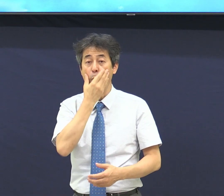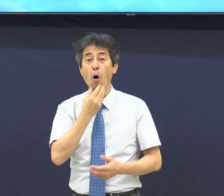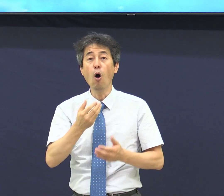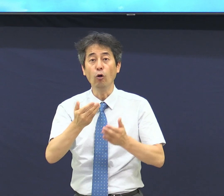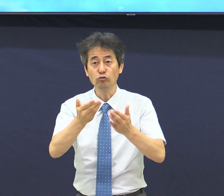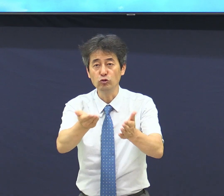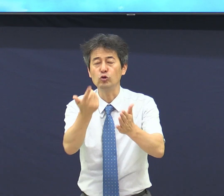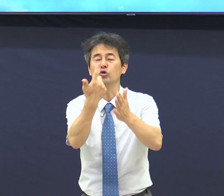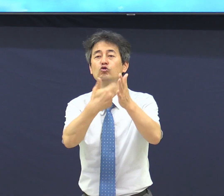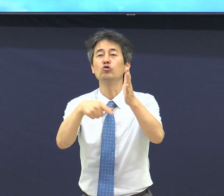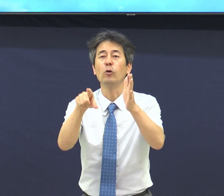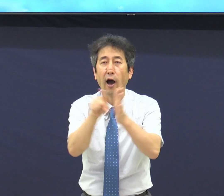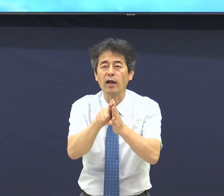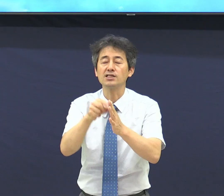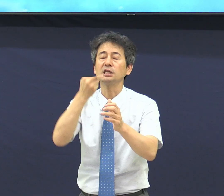지켜주시고 복주시기 위한